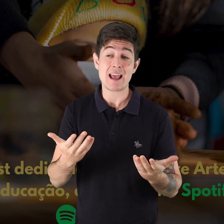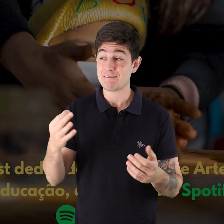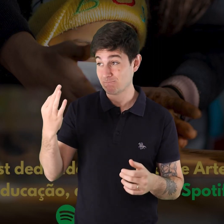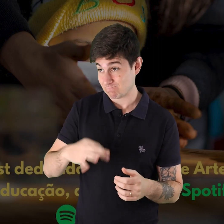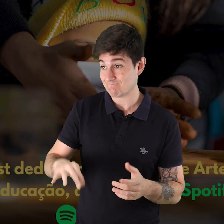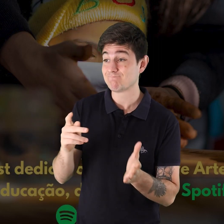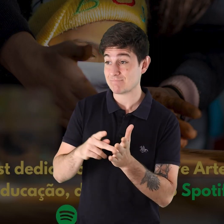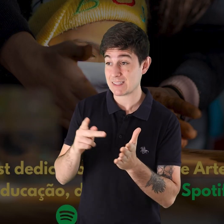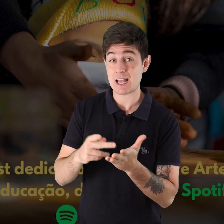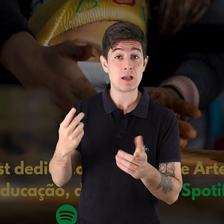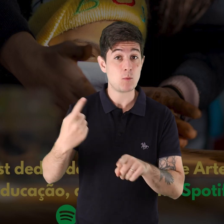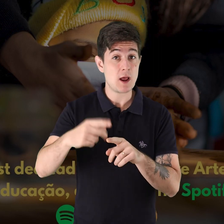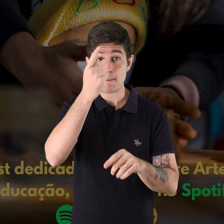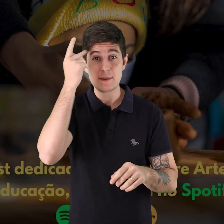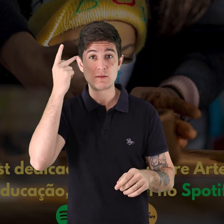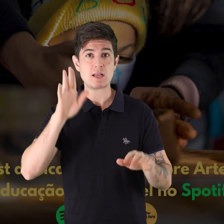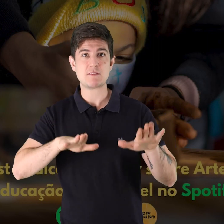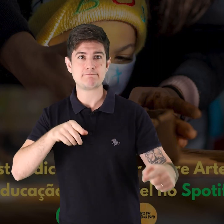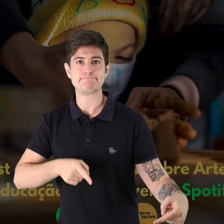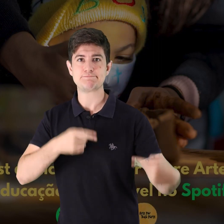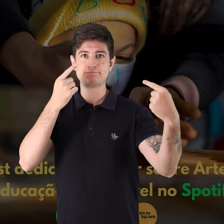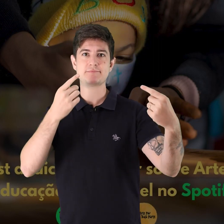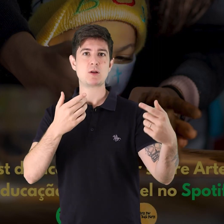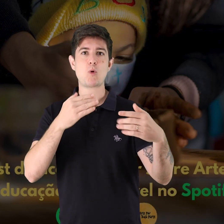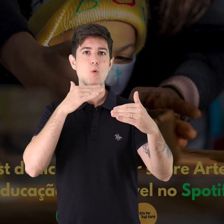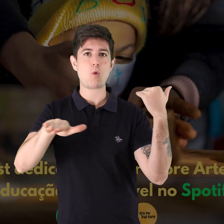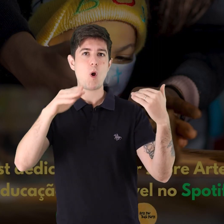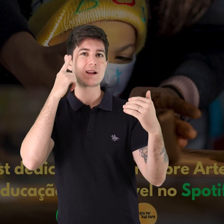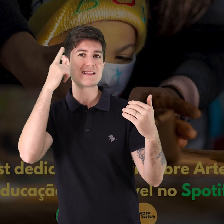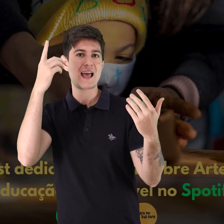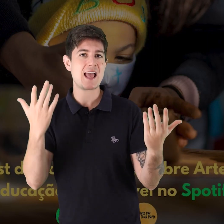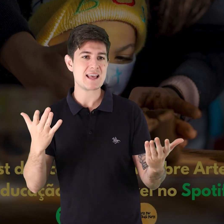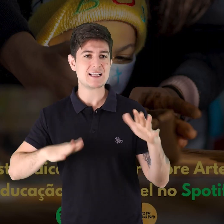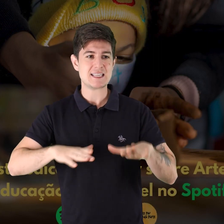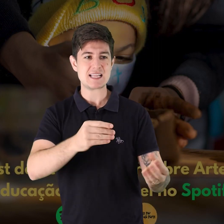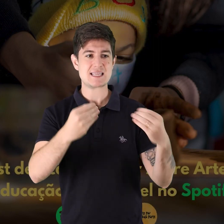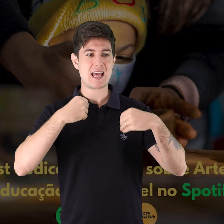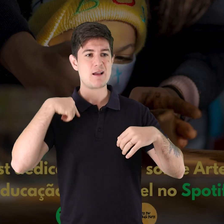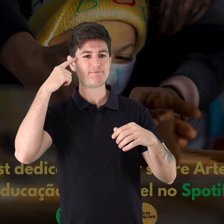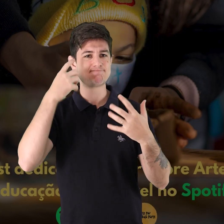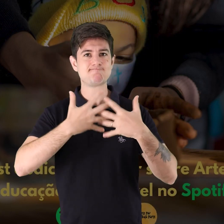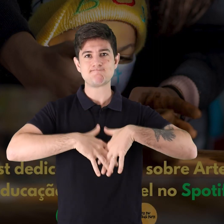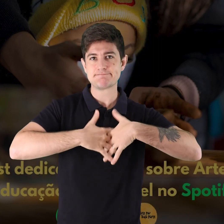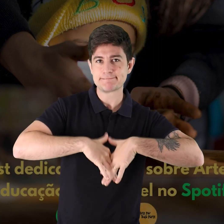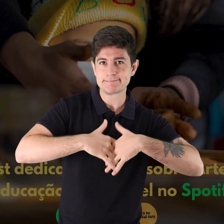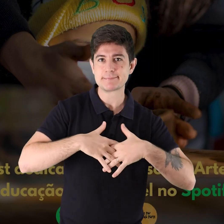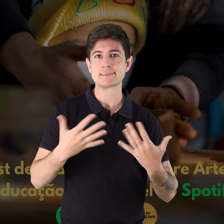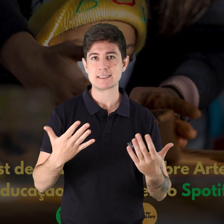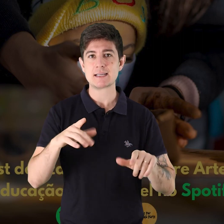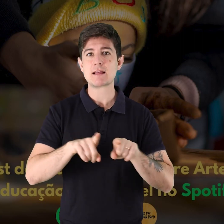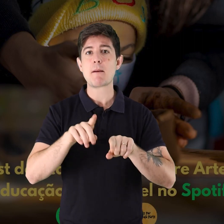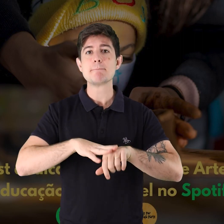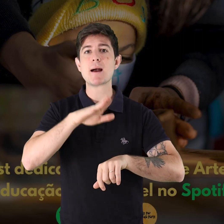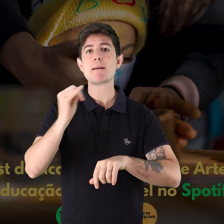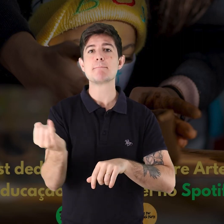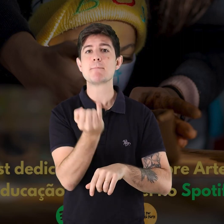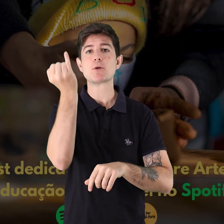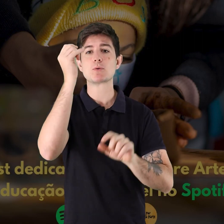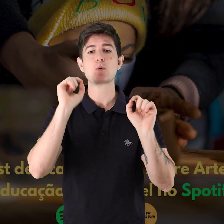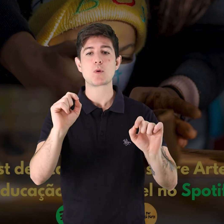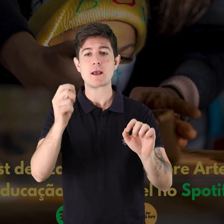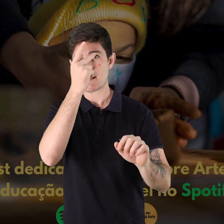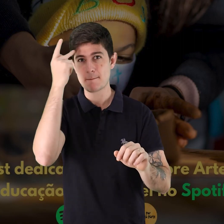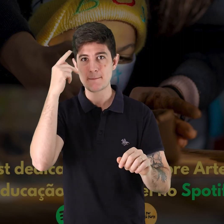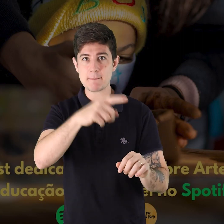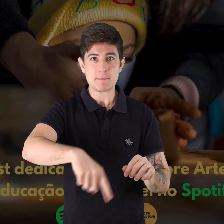nos confrontam, as pessoas divergem das nossas ideias, as pessoas fazem a gente refletir e eu acho que